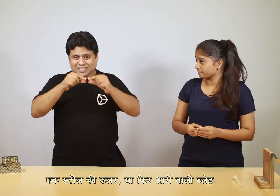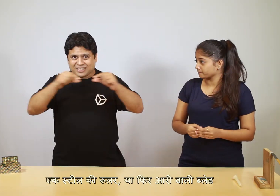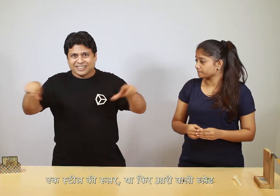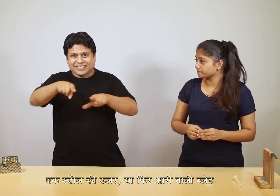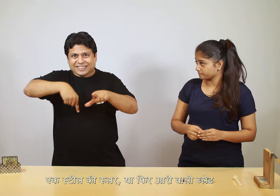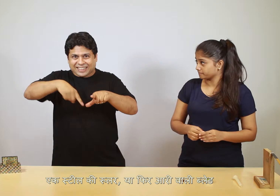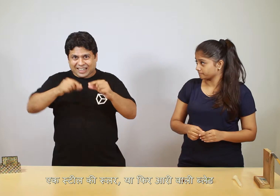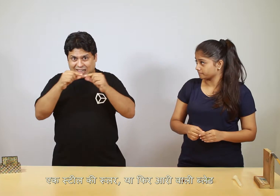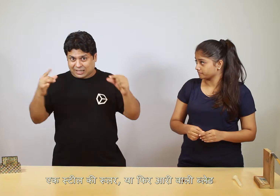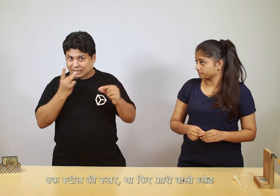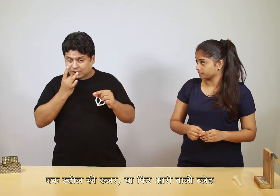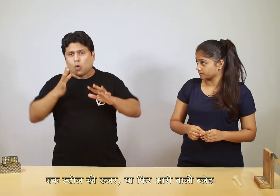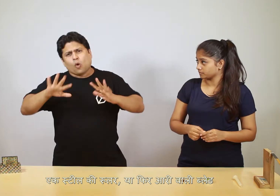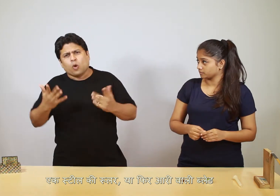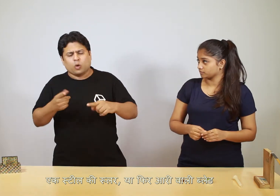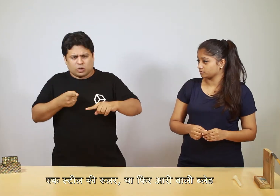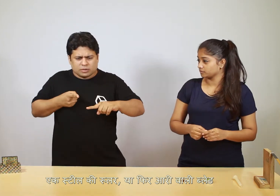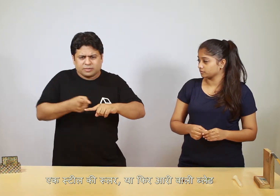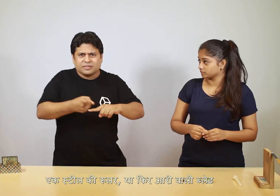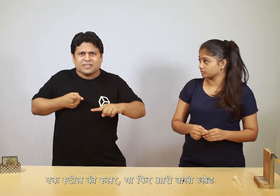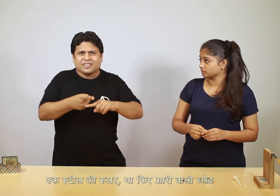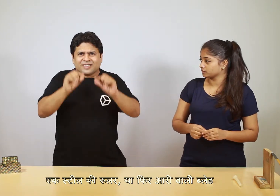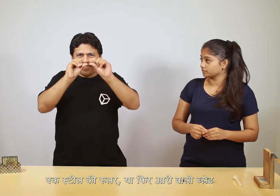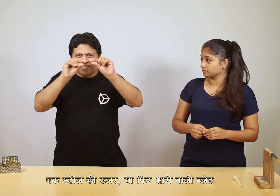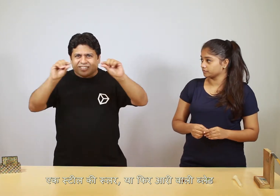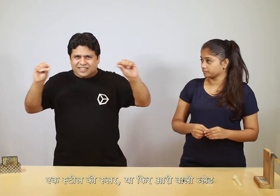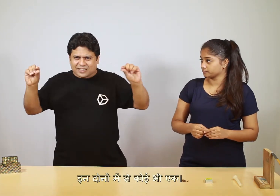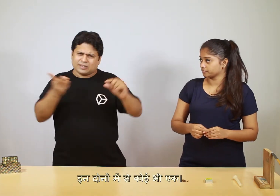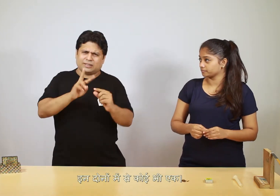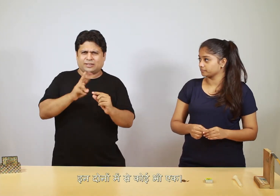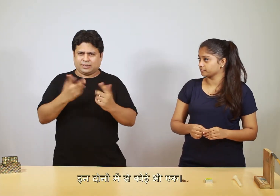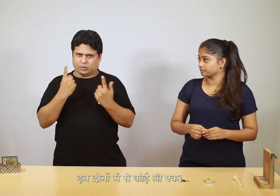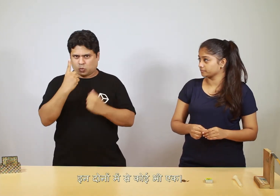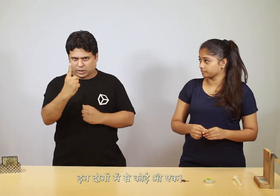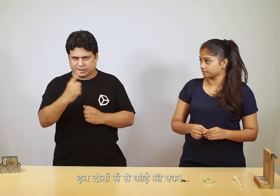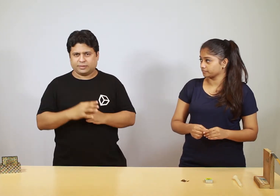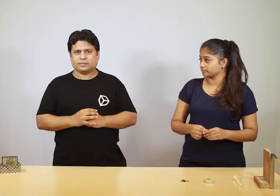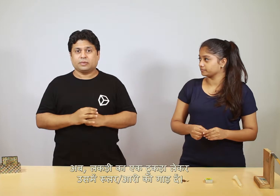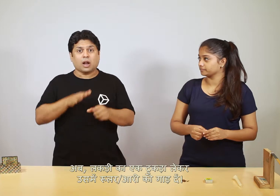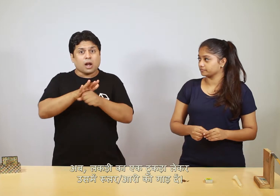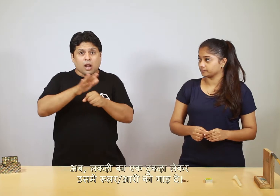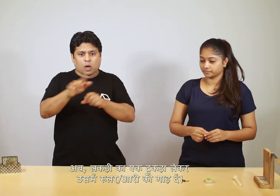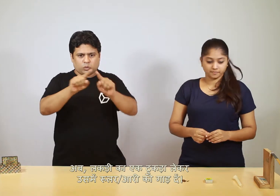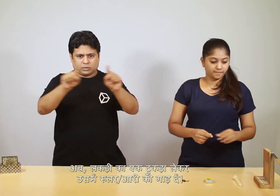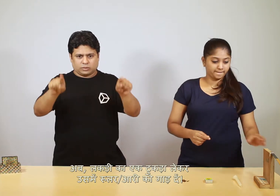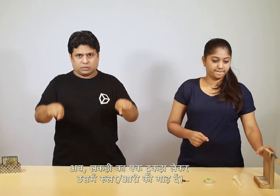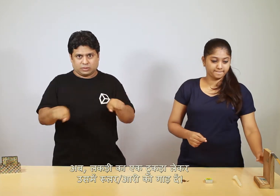क्या क्या लगेगा? एक स्टील की रूलर या फिर आरी वाली ब्लेड, इन दोनों में से कोई भी एक। अब लकड़ी का एक टुकड़ा